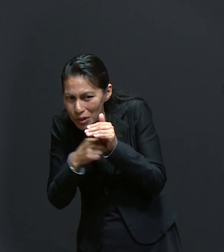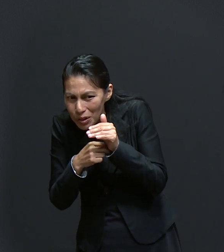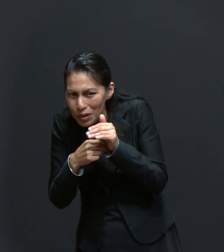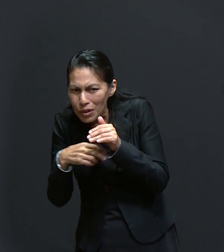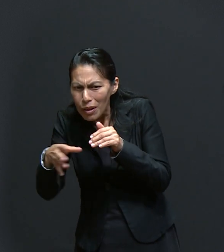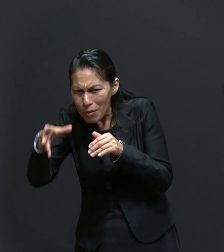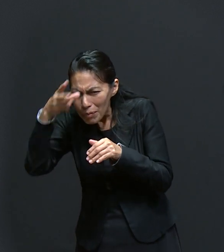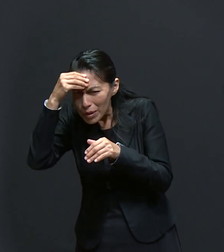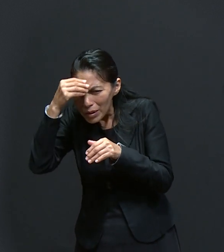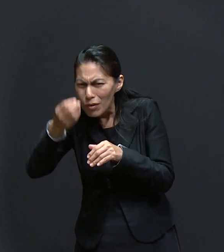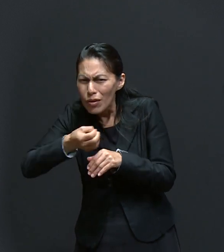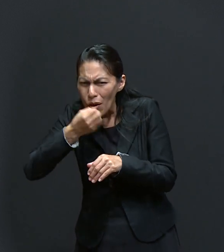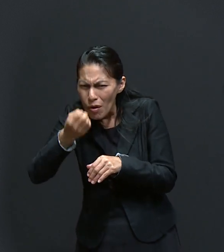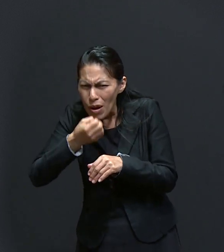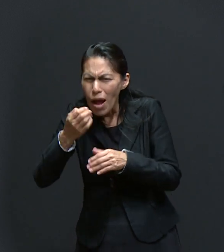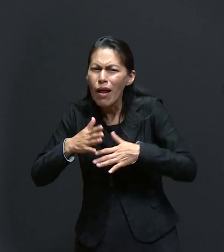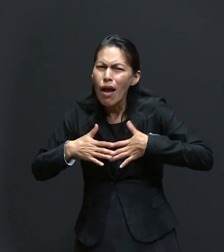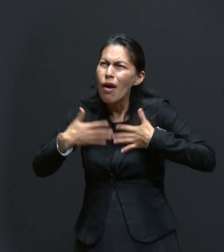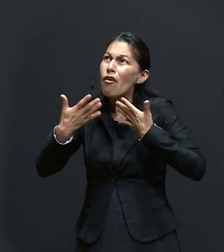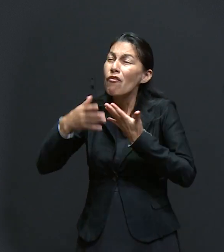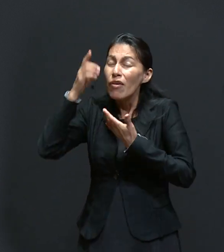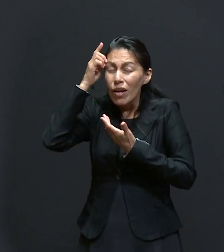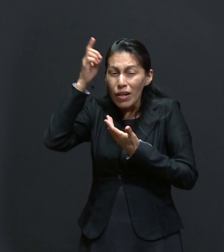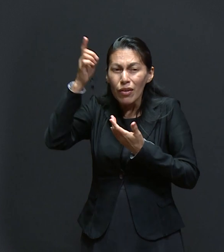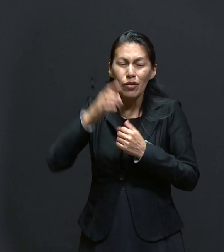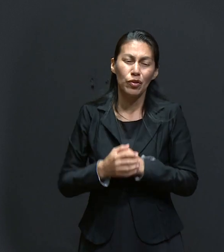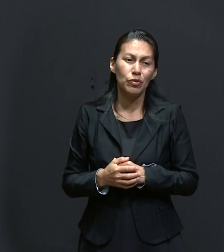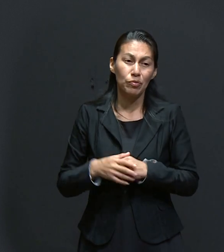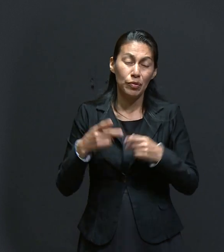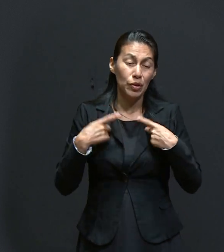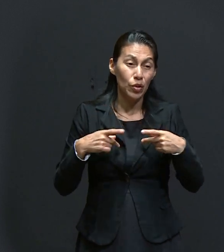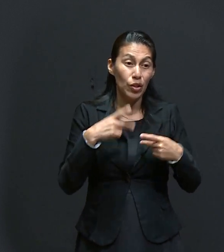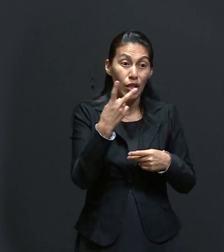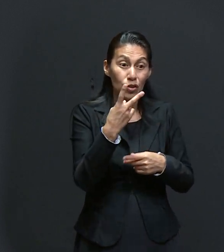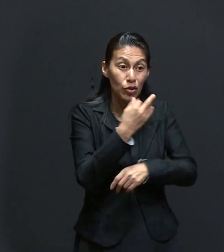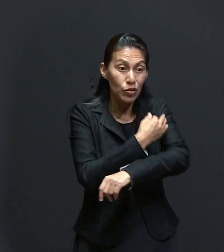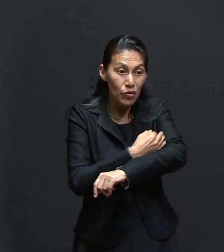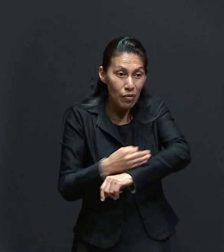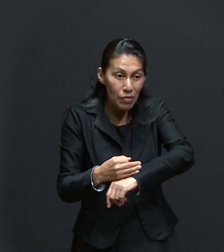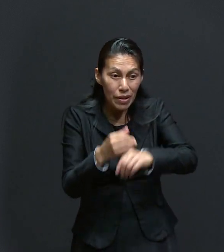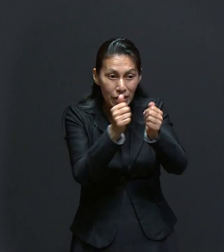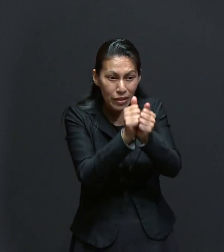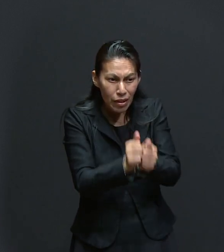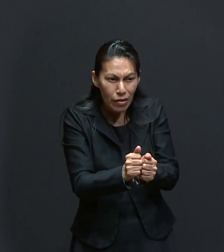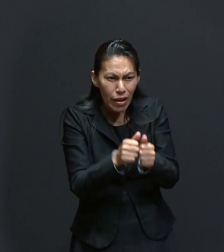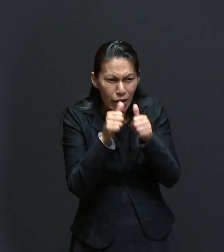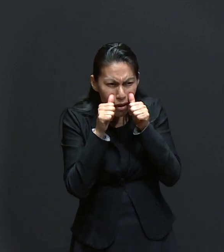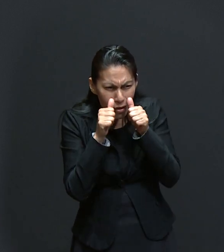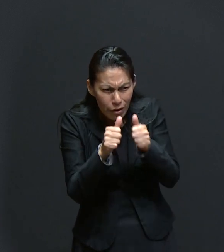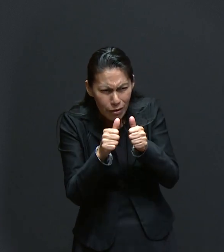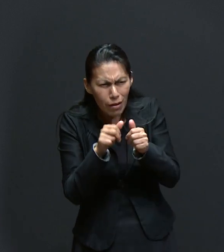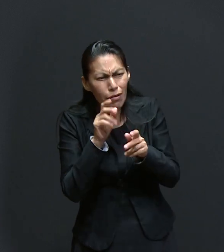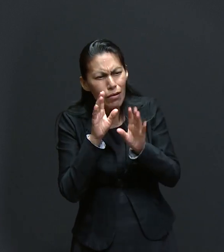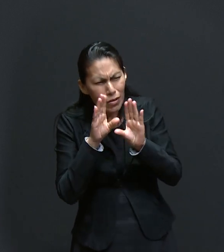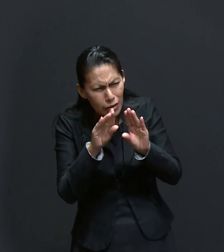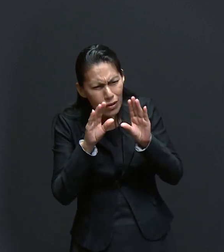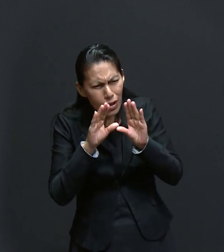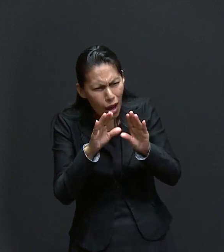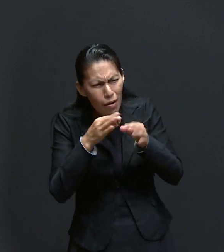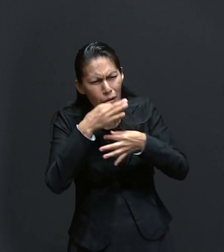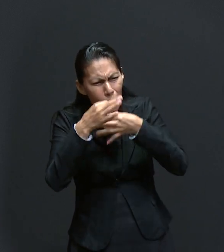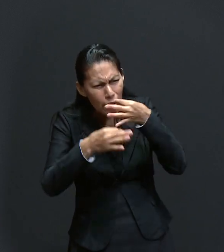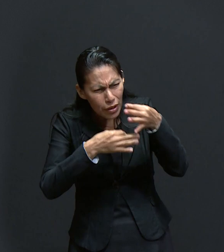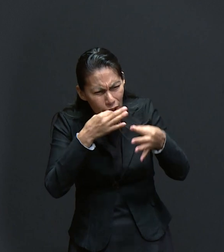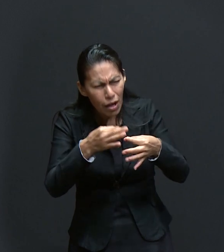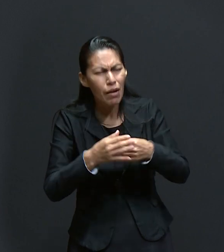situación creer en dios orar en dios entonces que dos familias de este campus ahí para atender a esas